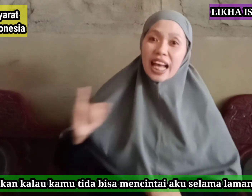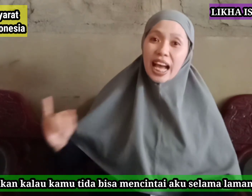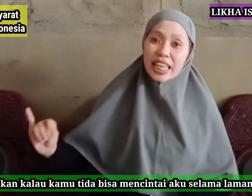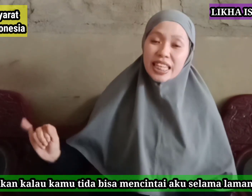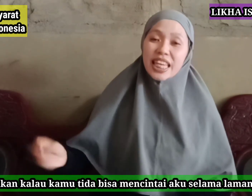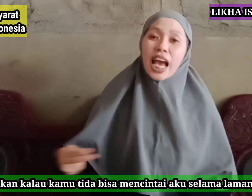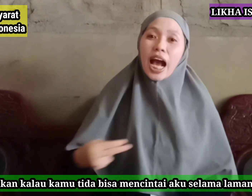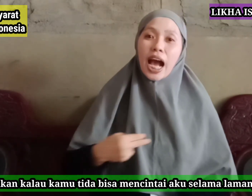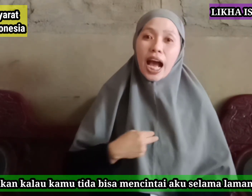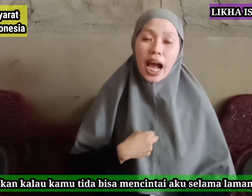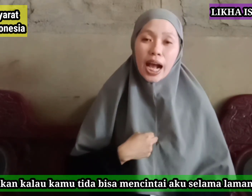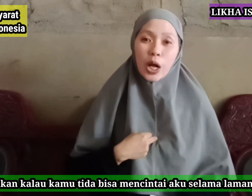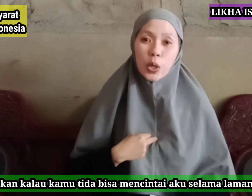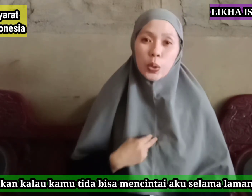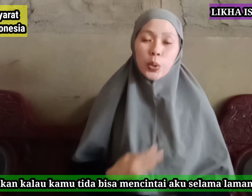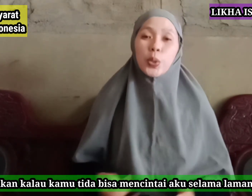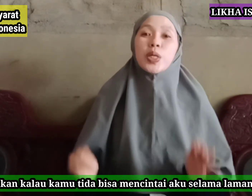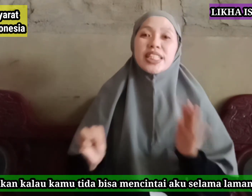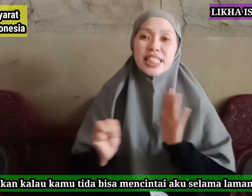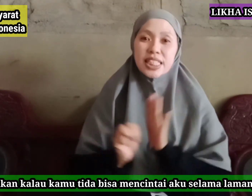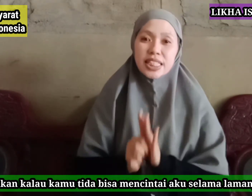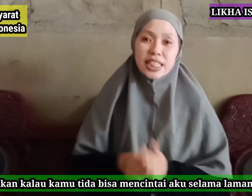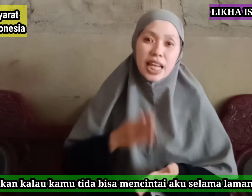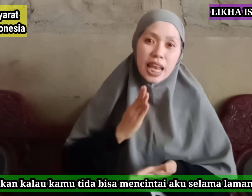mencintai aku